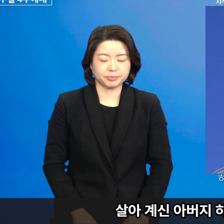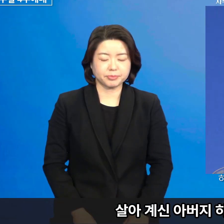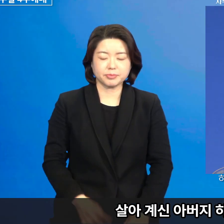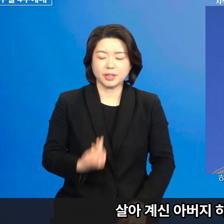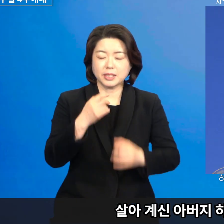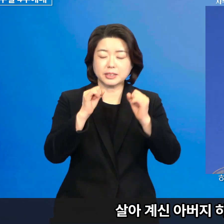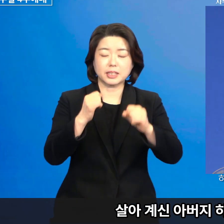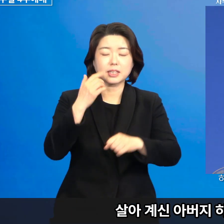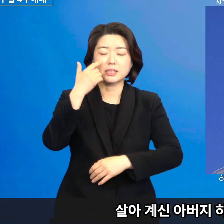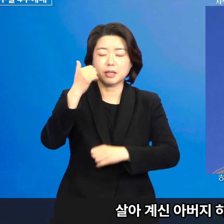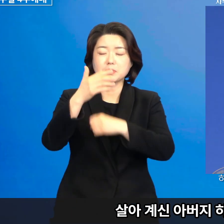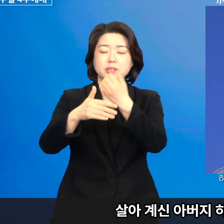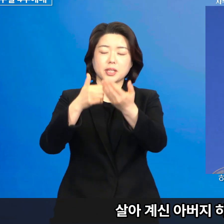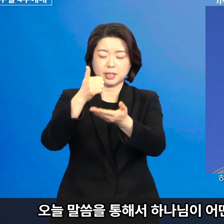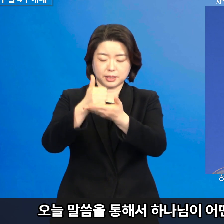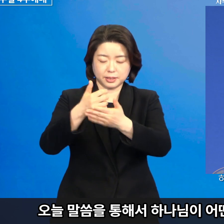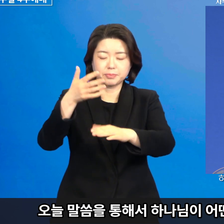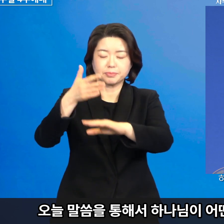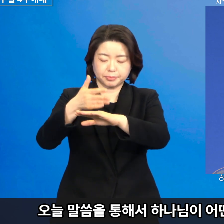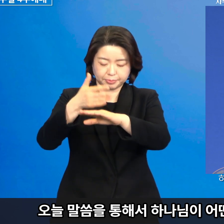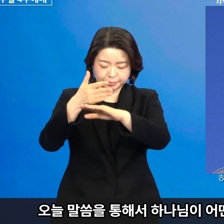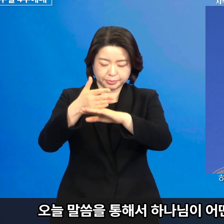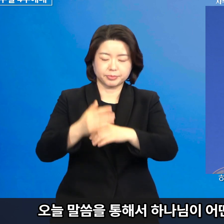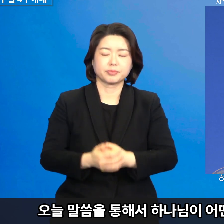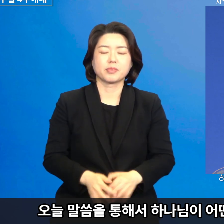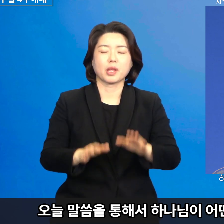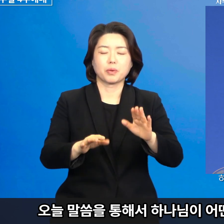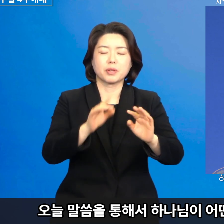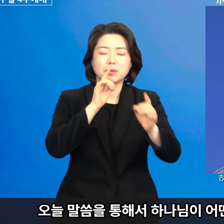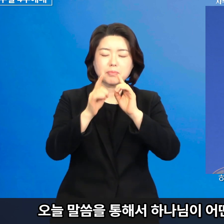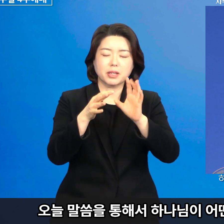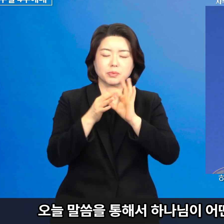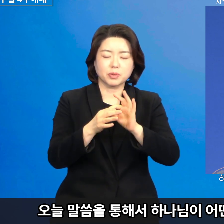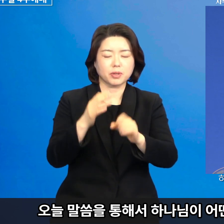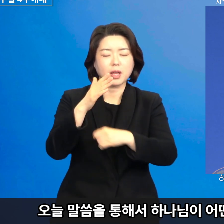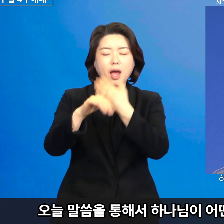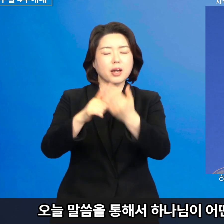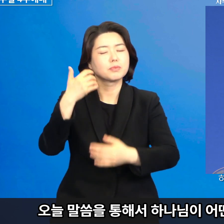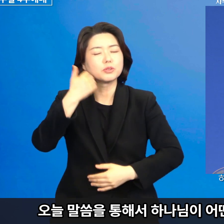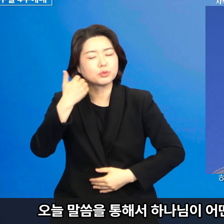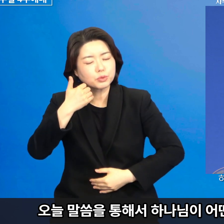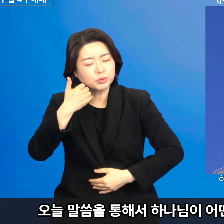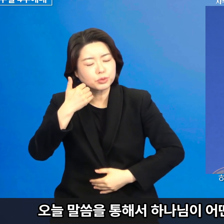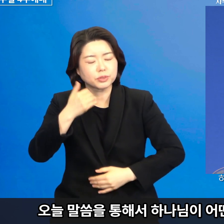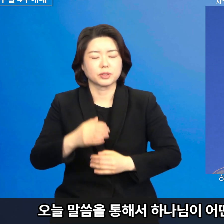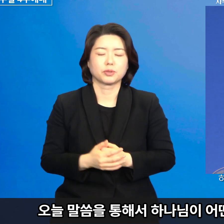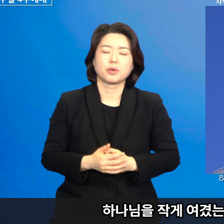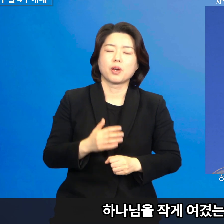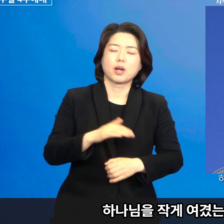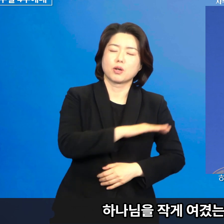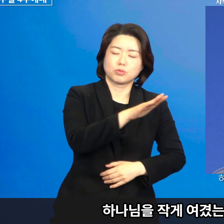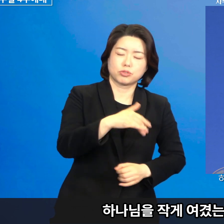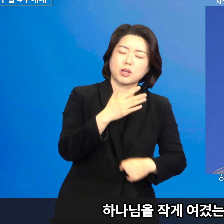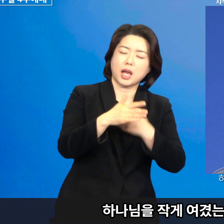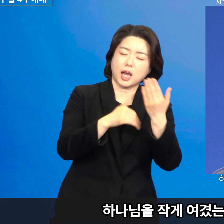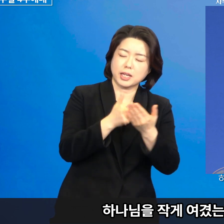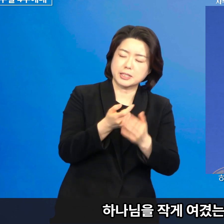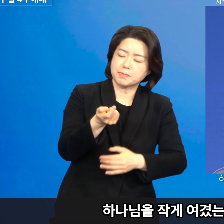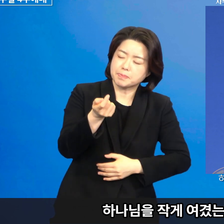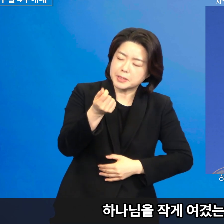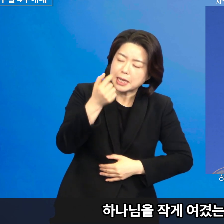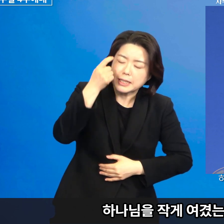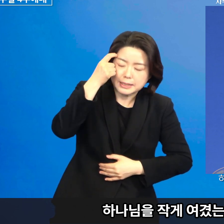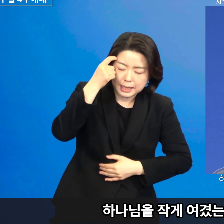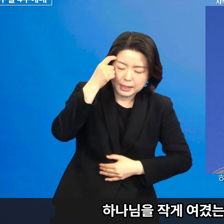살아계신 아버지 하나님 감사합니다. 오늘 말씀을 통해서 하나님이 어떤 분이신지, 또한 우리가 얼마나 하나님을 작게